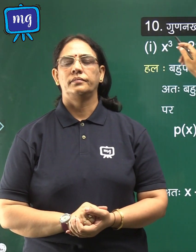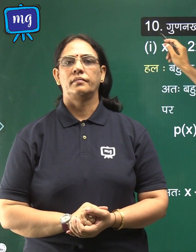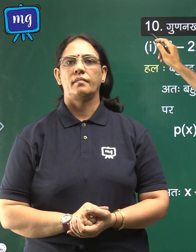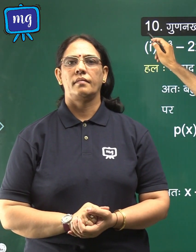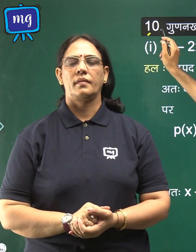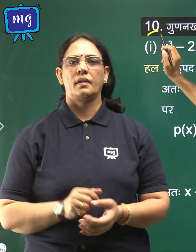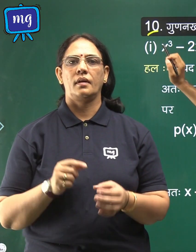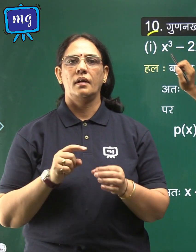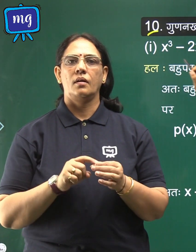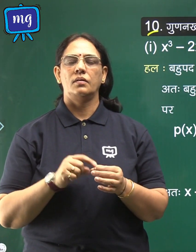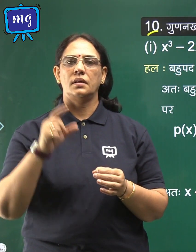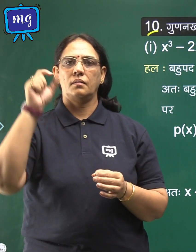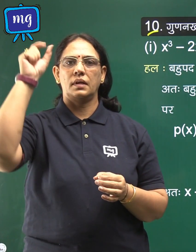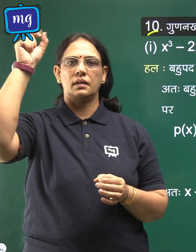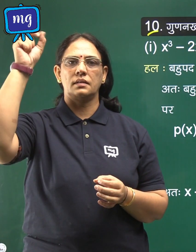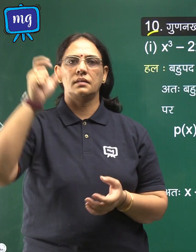क्वेश्चन नंबर 10,